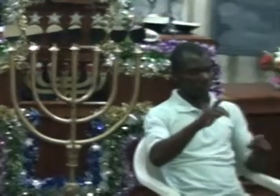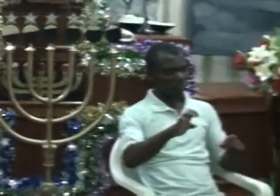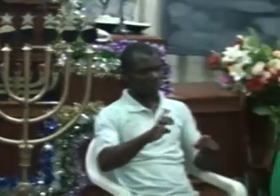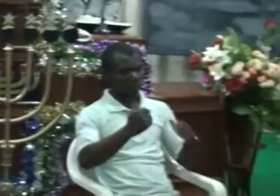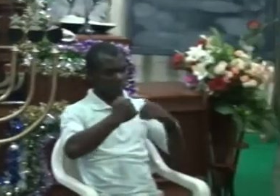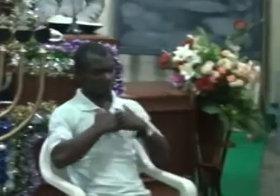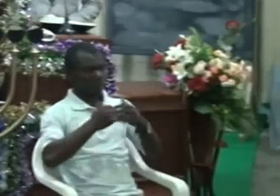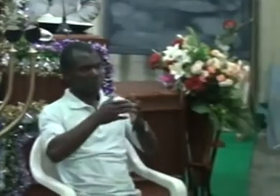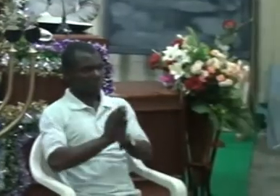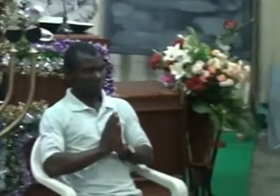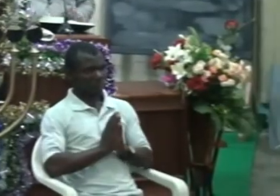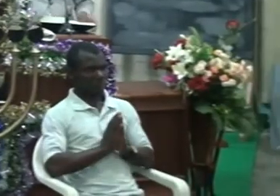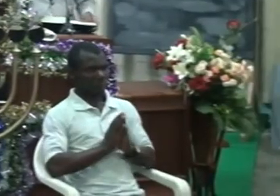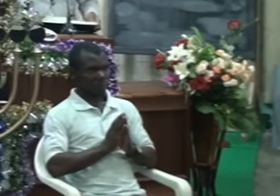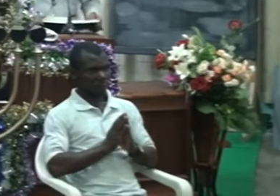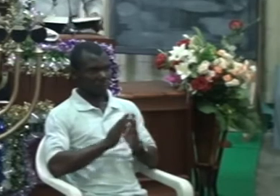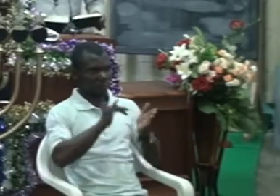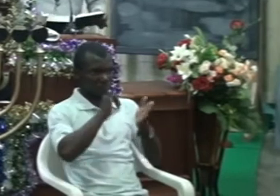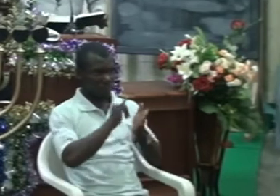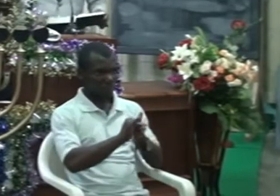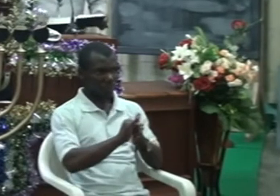Mais Élisée a demandé,